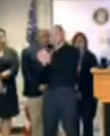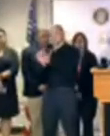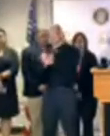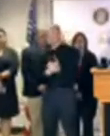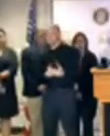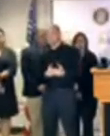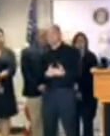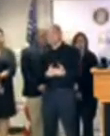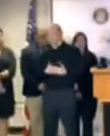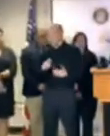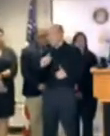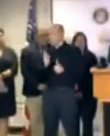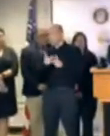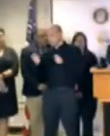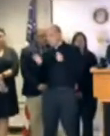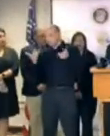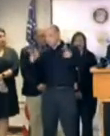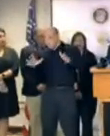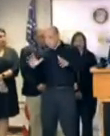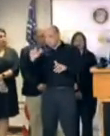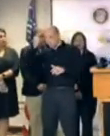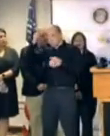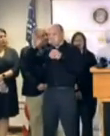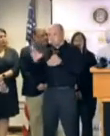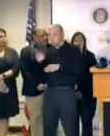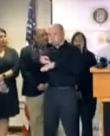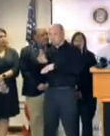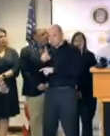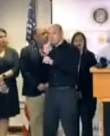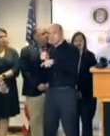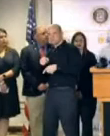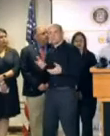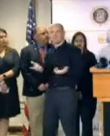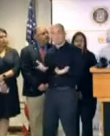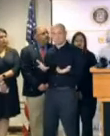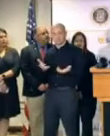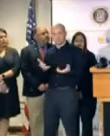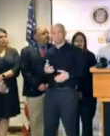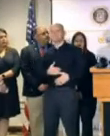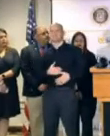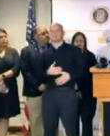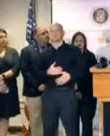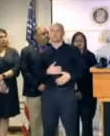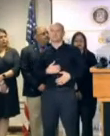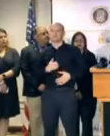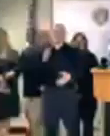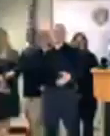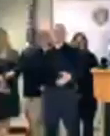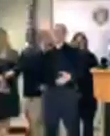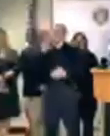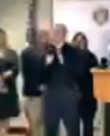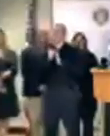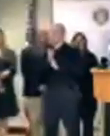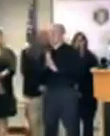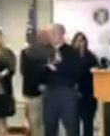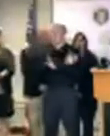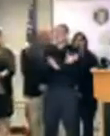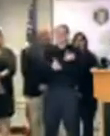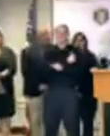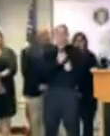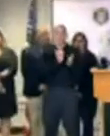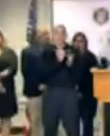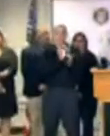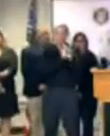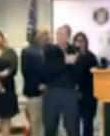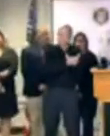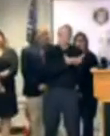tercer control, por instrucción de la gobernadora de Puerto Rico, la autoridad de los puertos estará una hora antes de que cualquier barco de carga